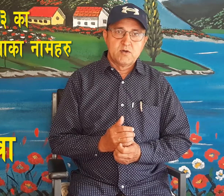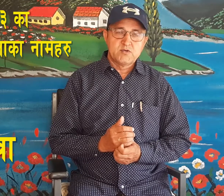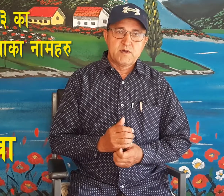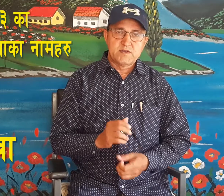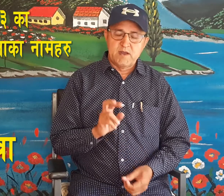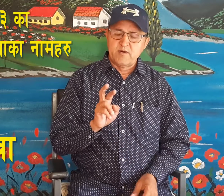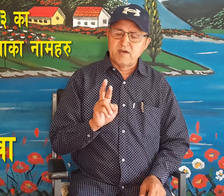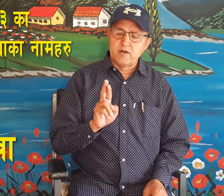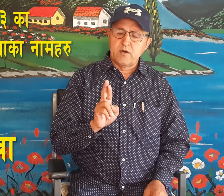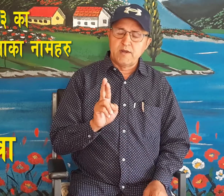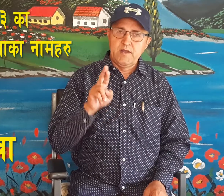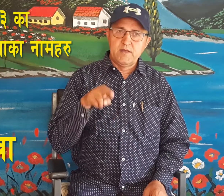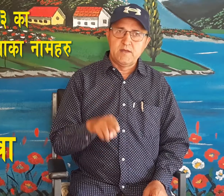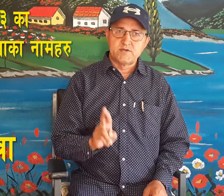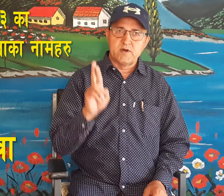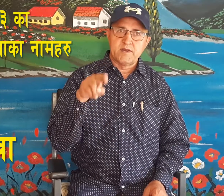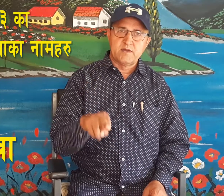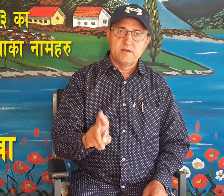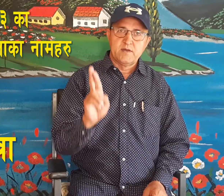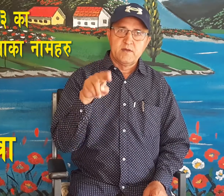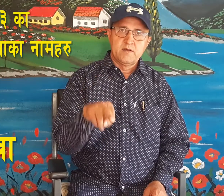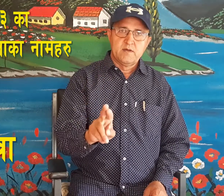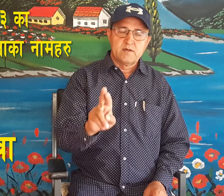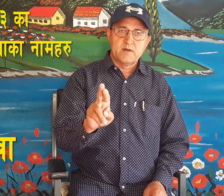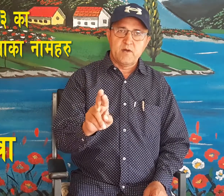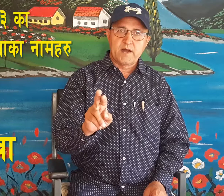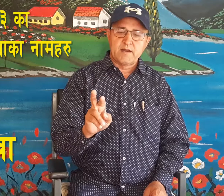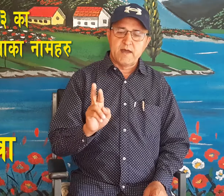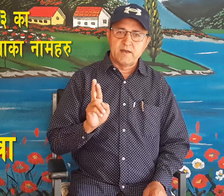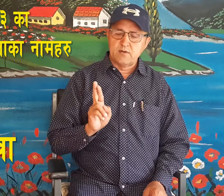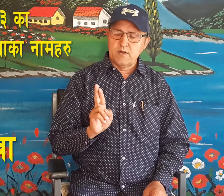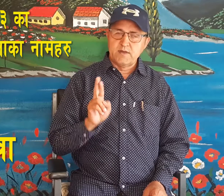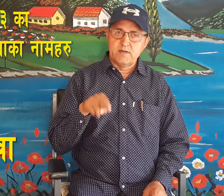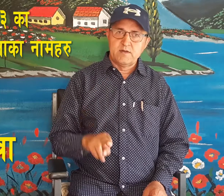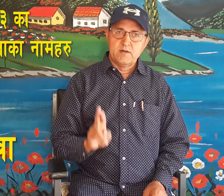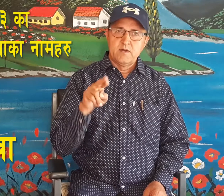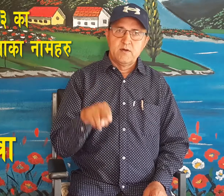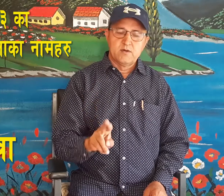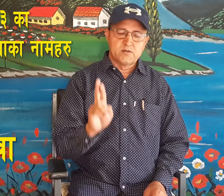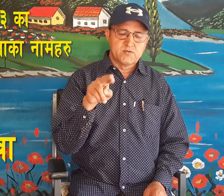रसुवा जिल्ला भन्दा रले यसो गर्ने भने अगाडि लाने, रले रसुवा